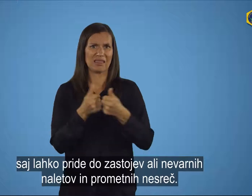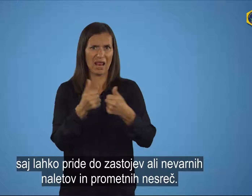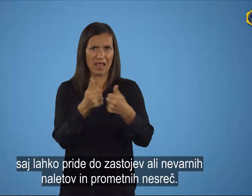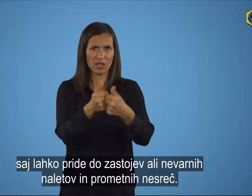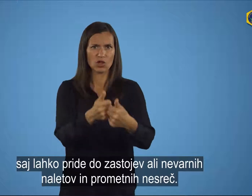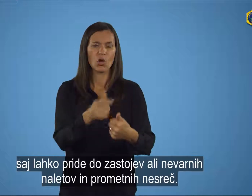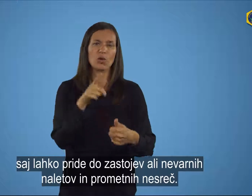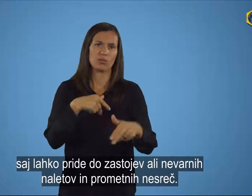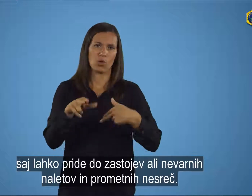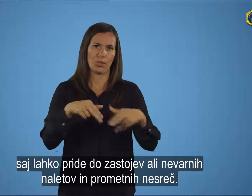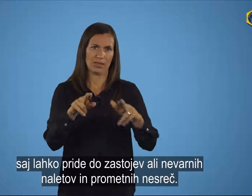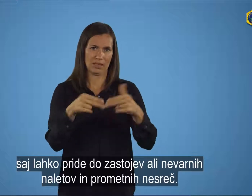nesreč.